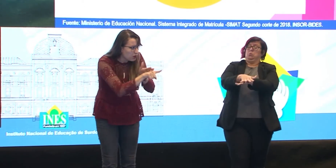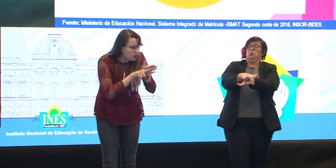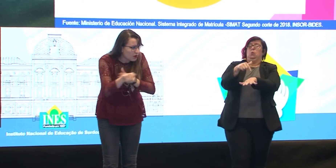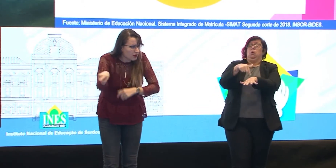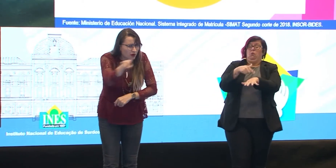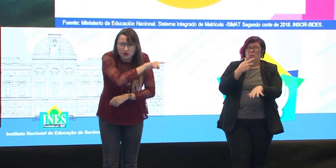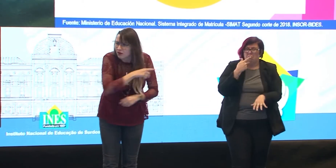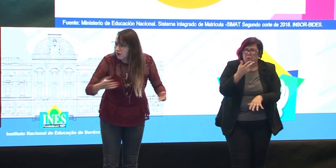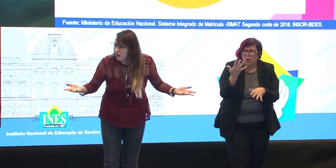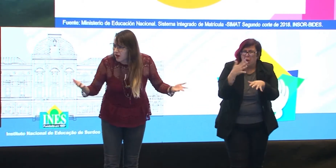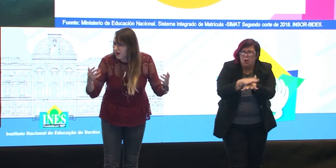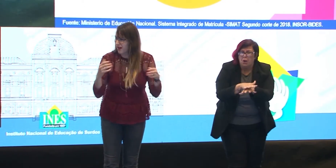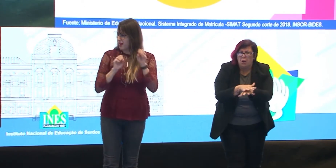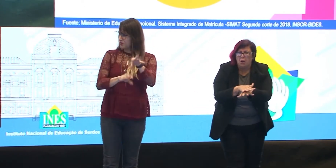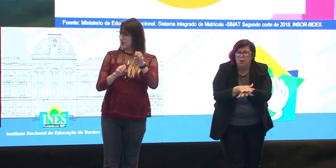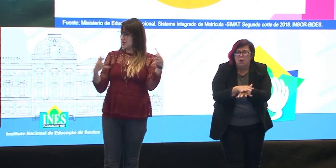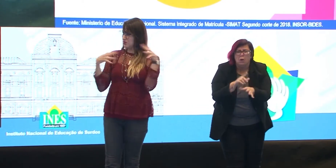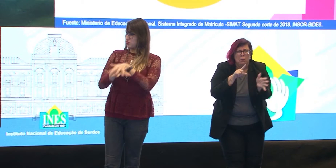processo de escolarização.